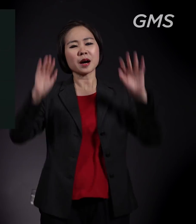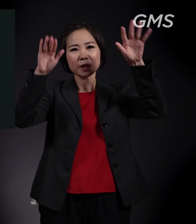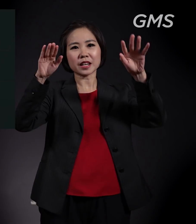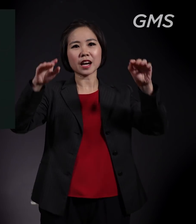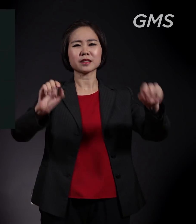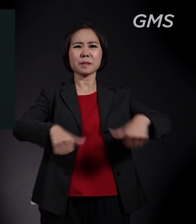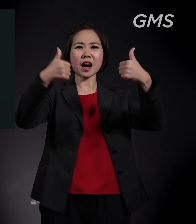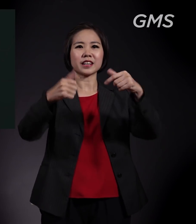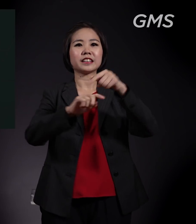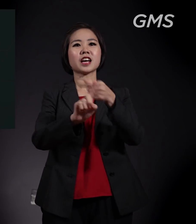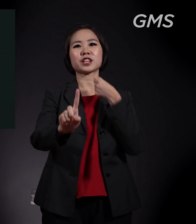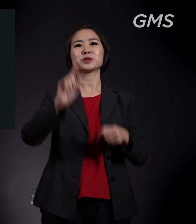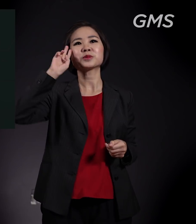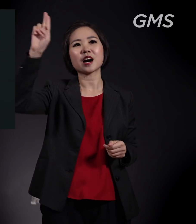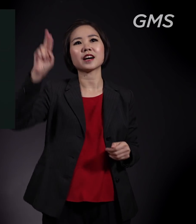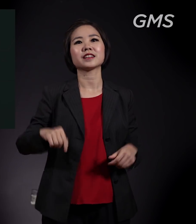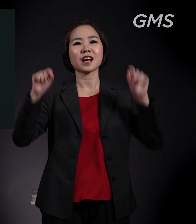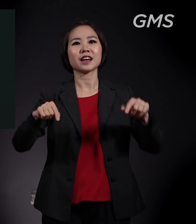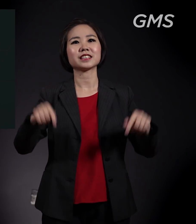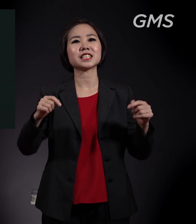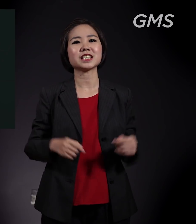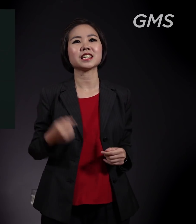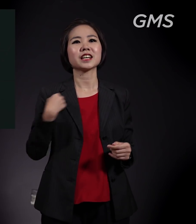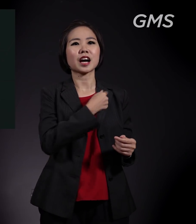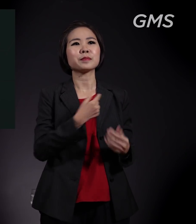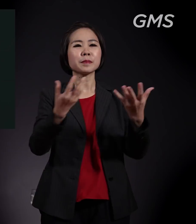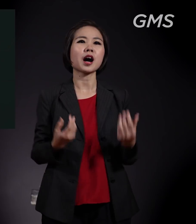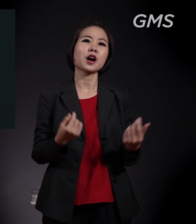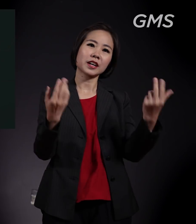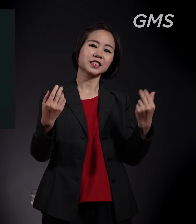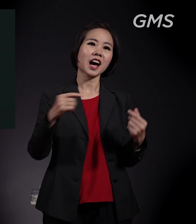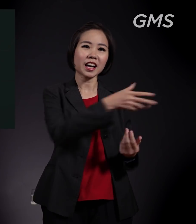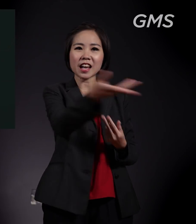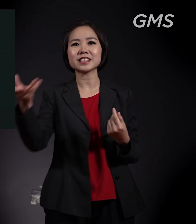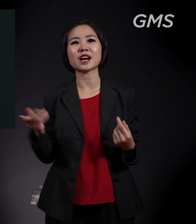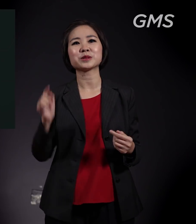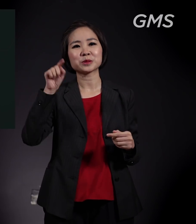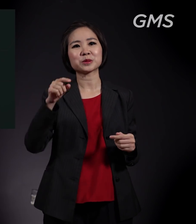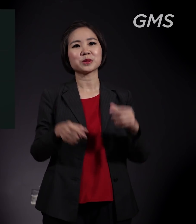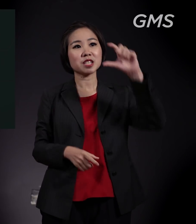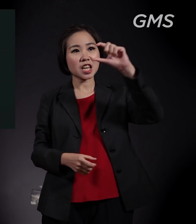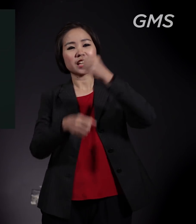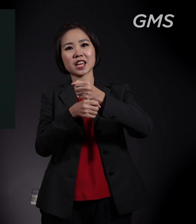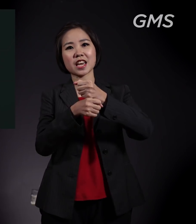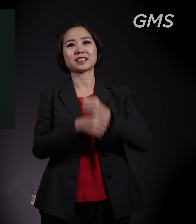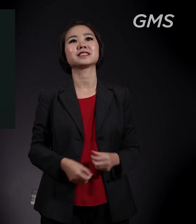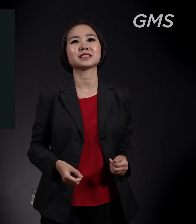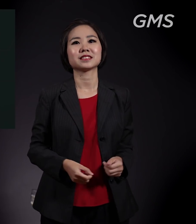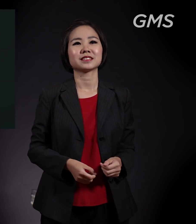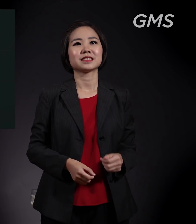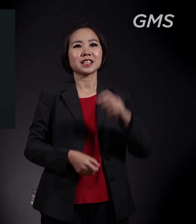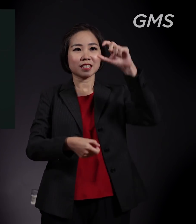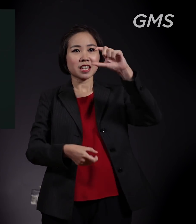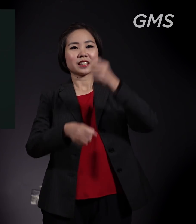dari Tuhan. Hari ini kami ingin mengajak Anda yang belum bergabung di dalam Connect Group, bisa bergabung di dalam komunitas kecil dari